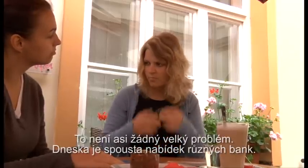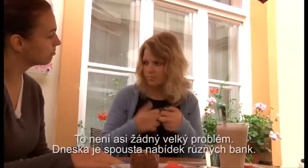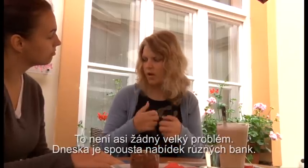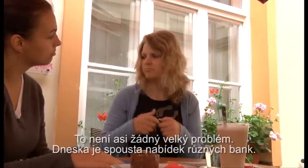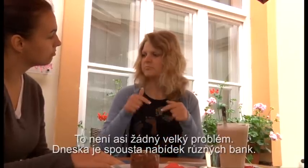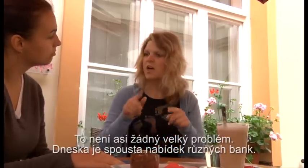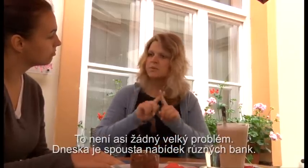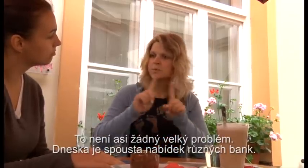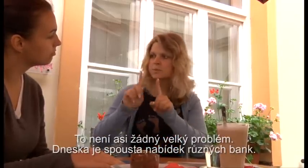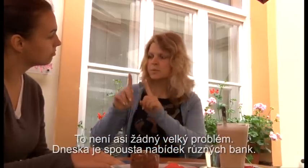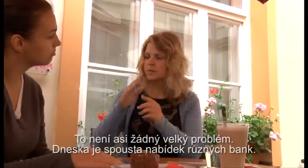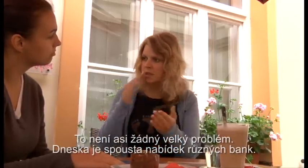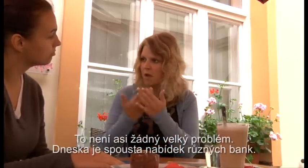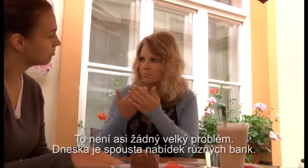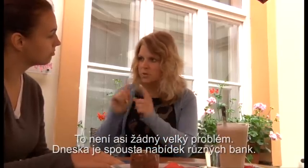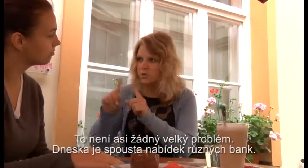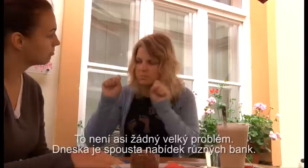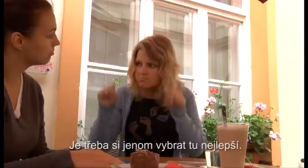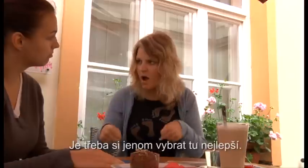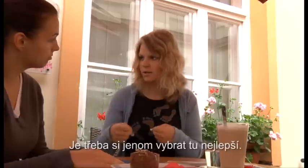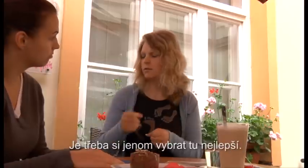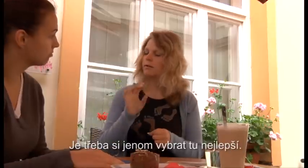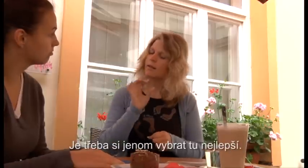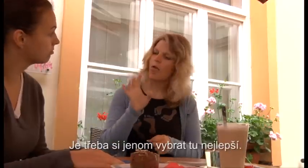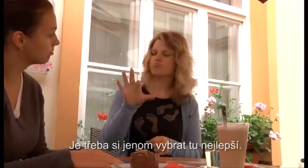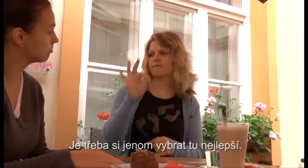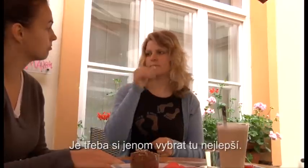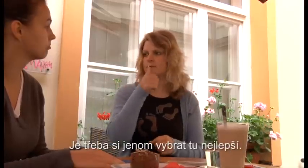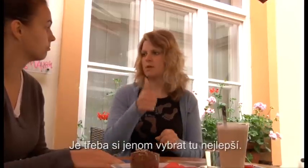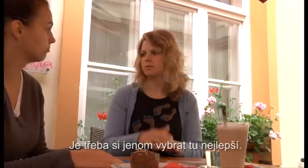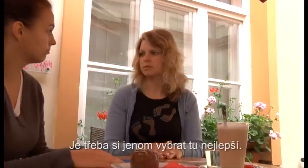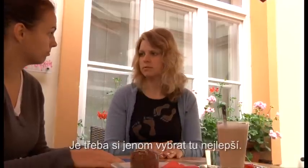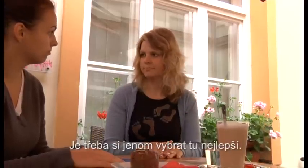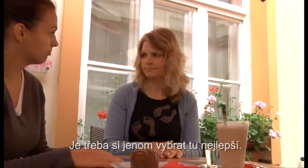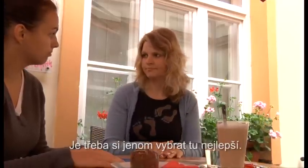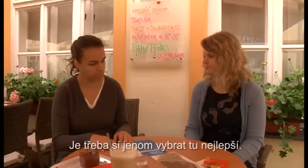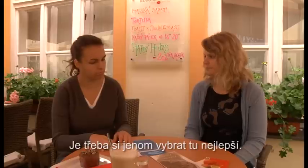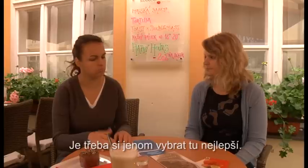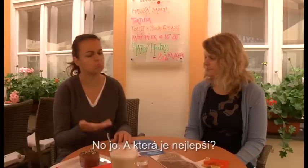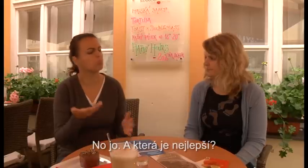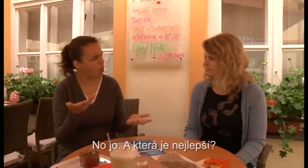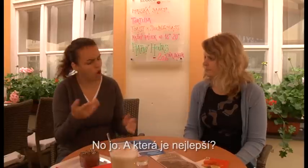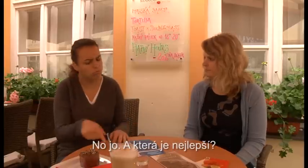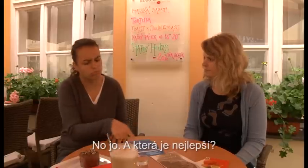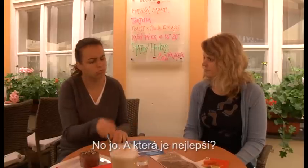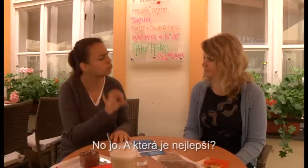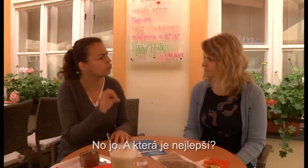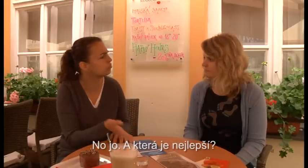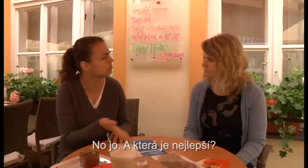Není žádný velký problém. Dneska je spousta nabídek různých bank. Je třeba si vybrat jenom. No jo,